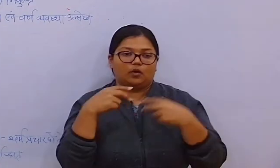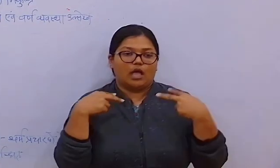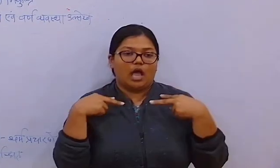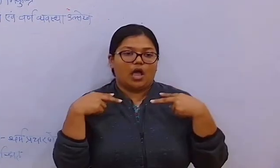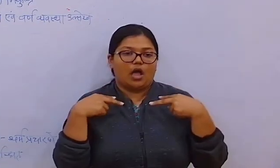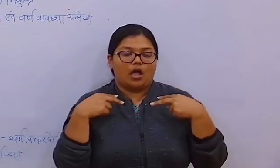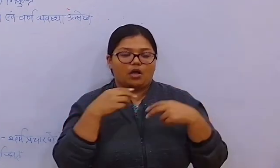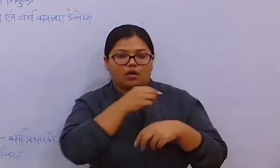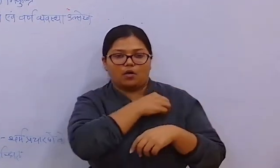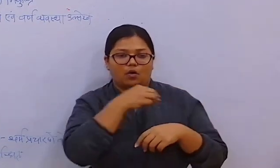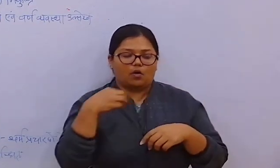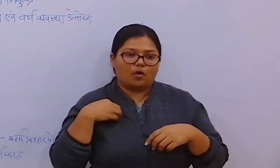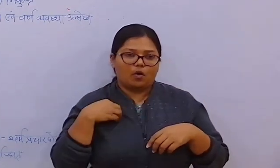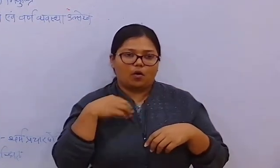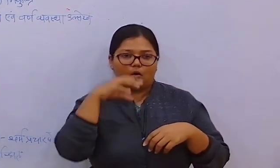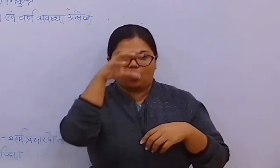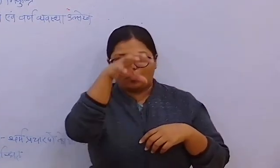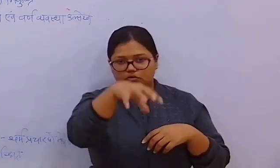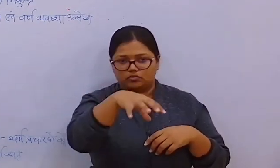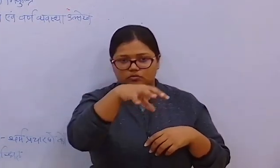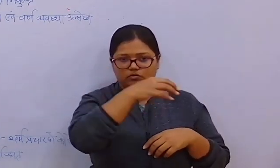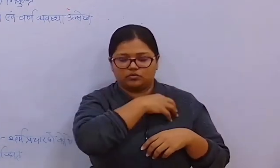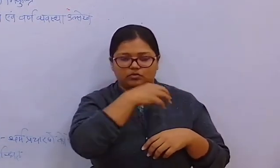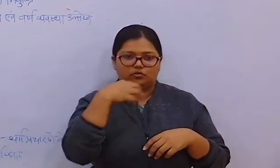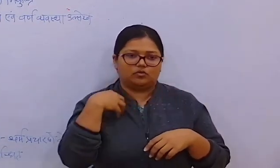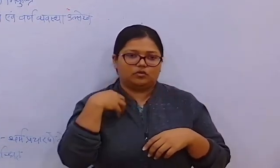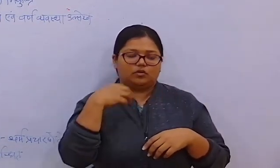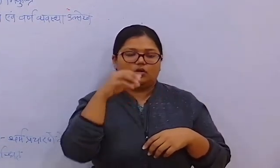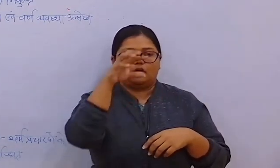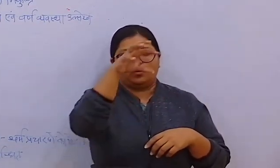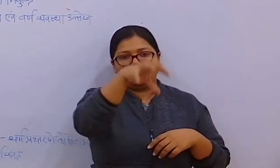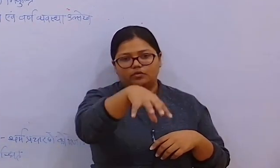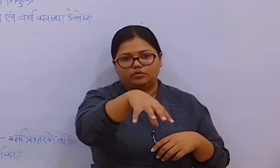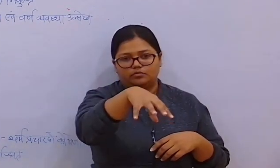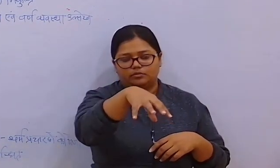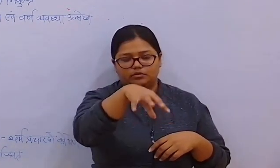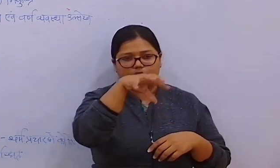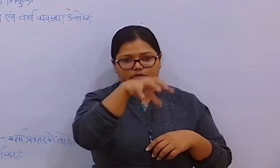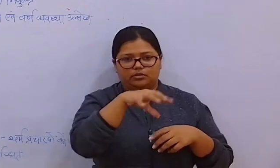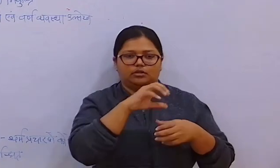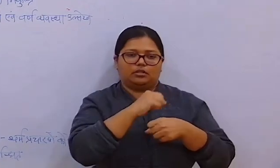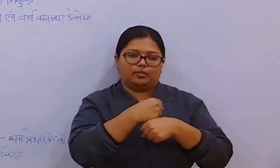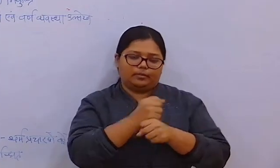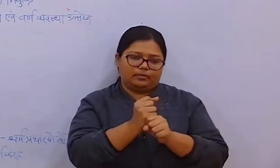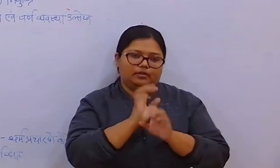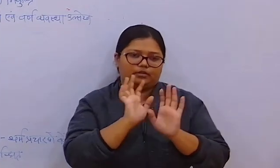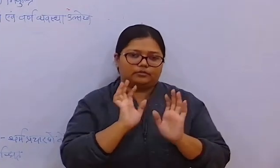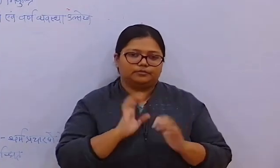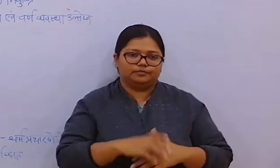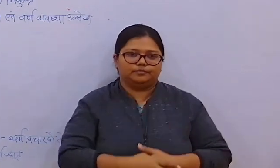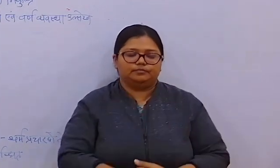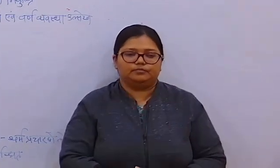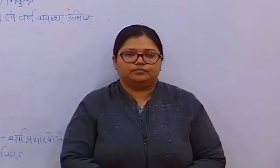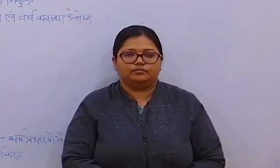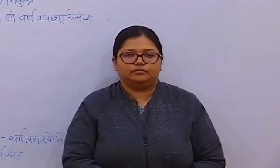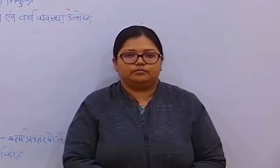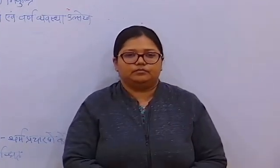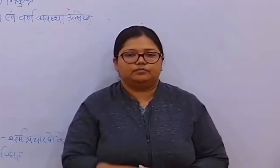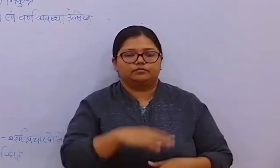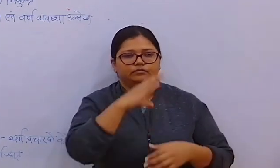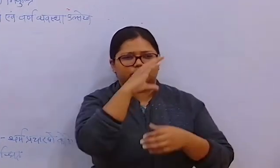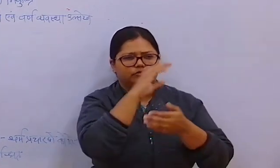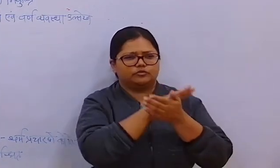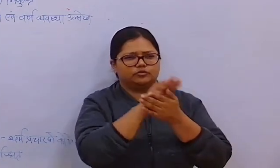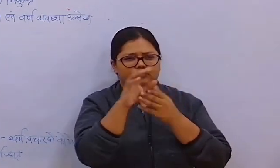ही साथ यहाँ पे क्या है, चोल और पांड्य जो दो अलग राज्य हैं उनका भी उल्लेख किया गया है। चोल,